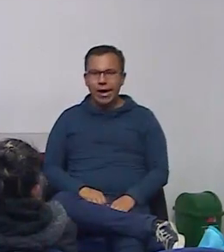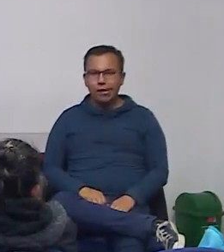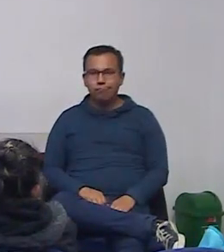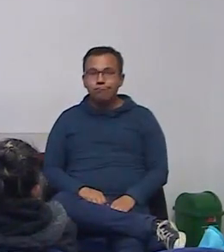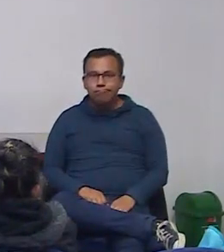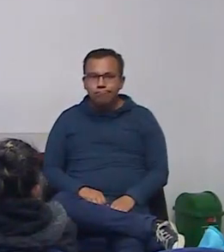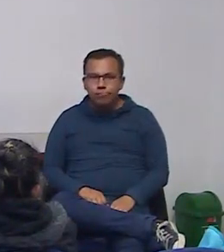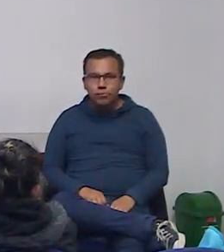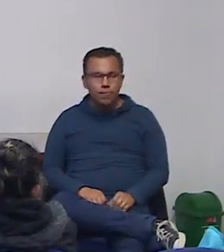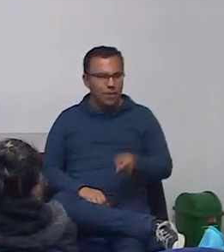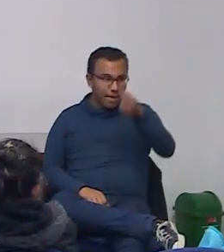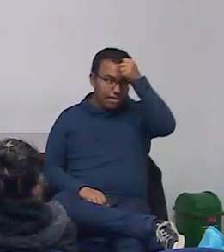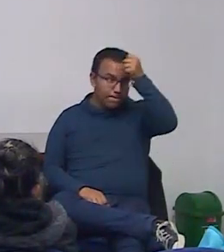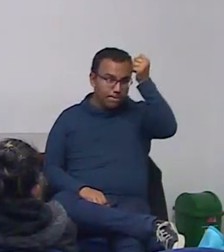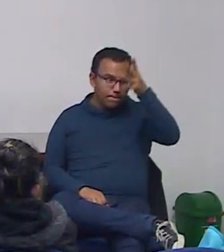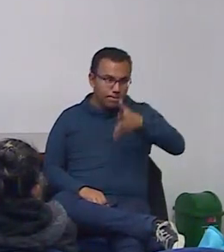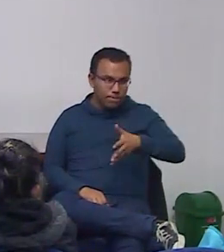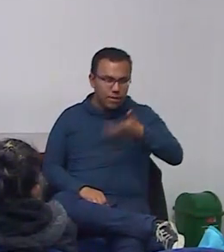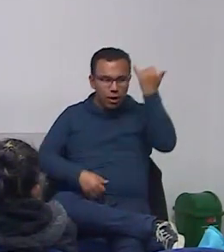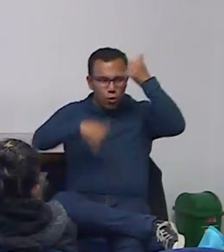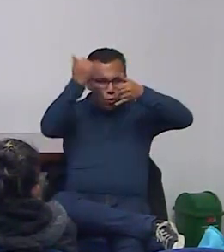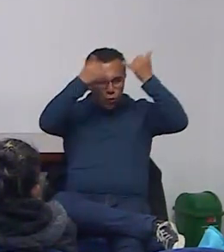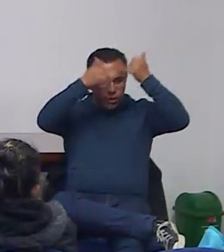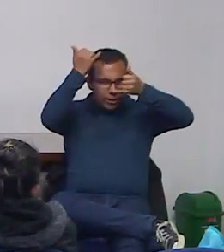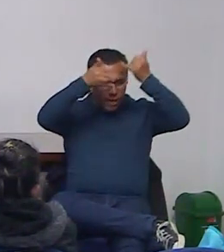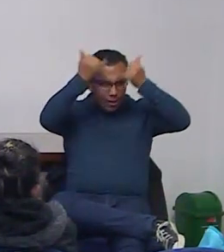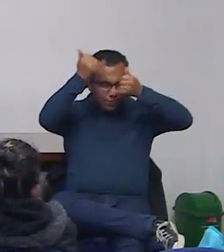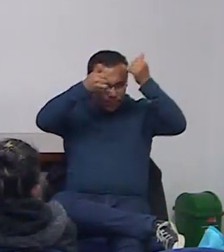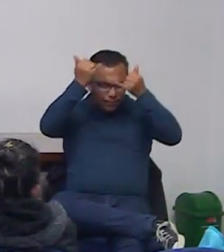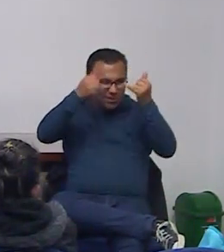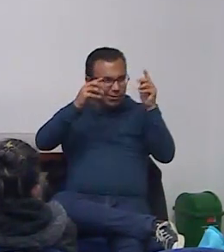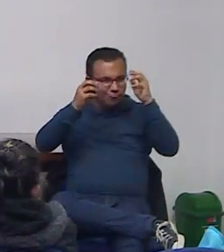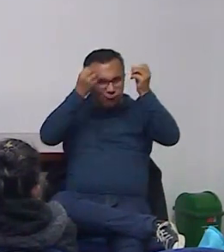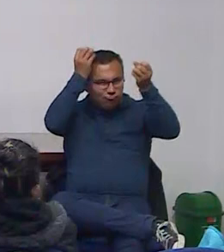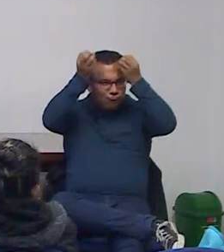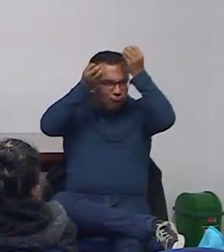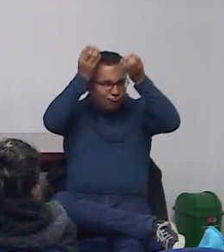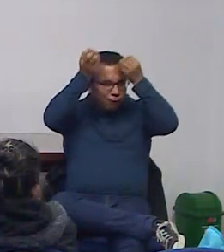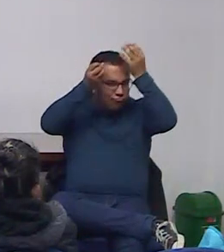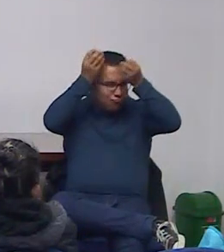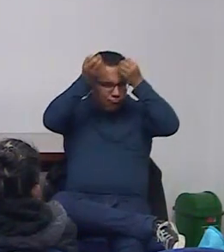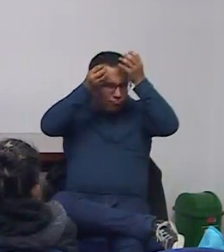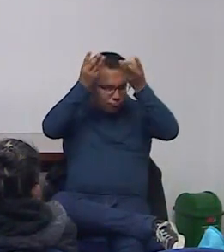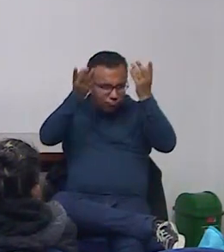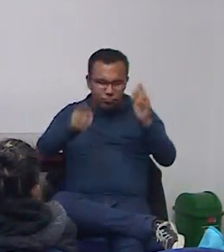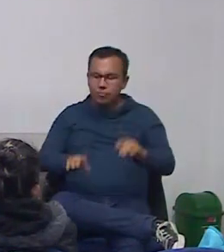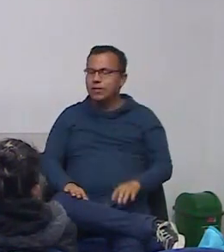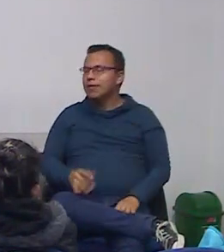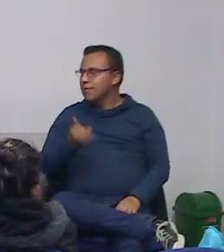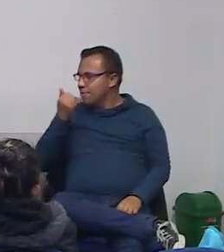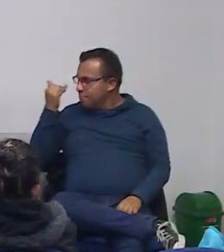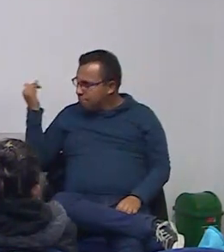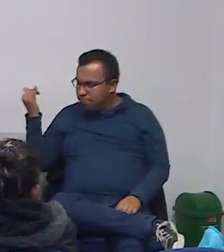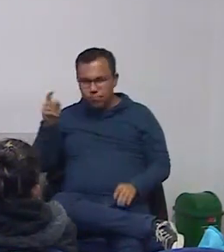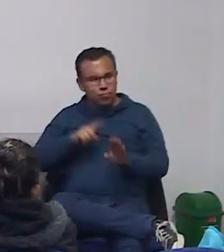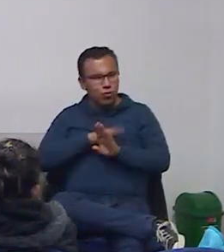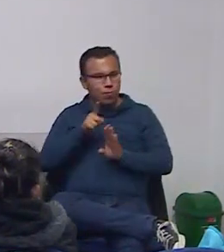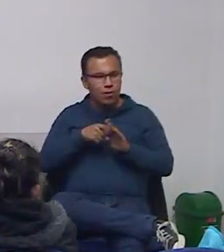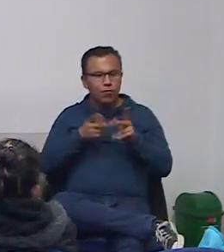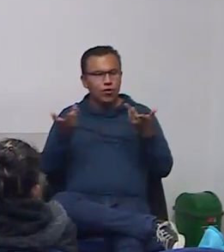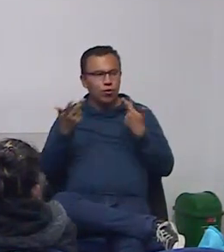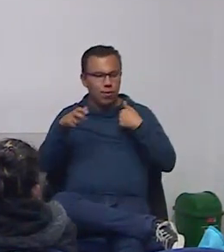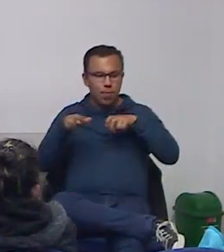Digamos como de lúdica en donde se trabaja mucho la creatividad y está el ensamble musical Sí en coaching y proyección también está el tema de movilidad